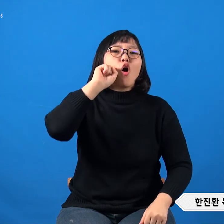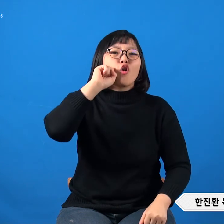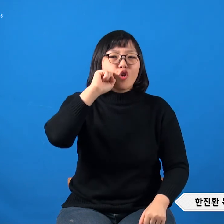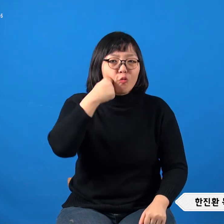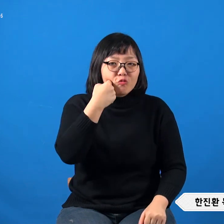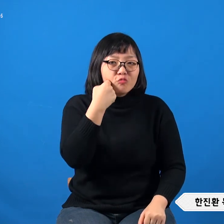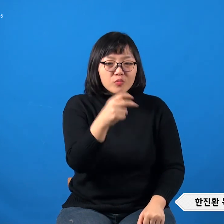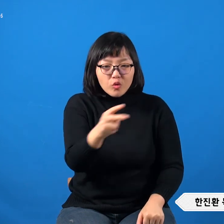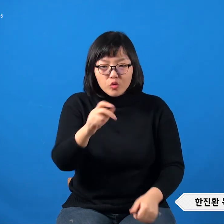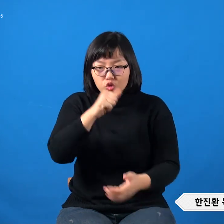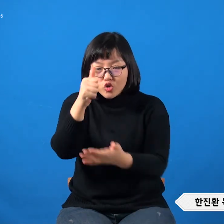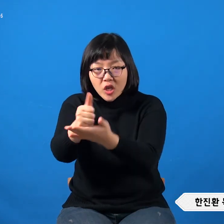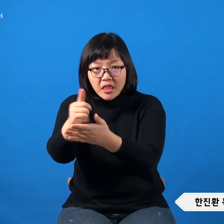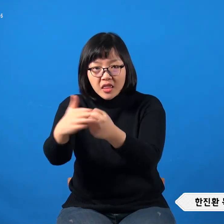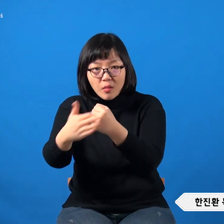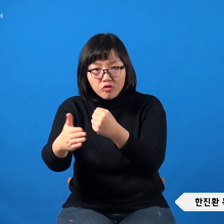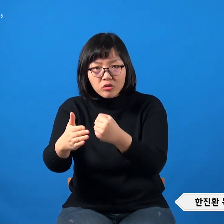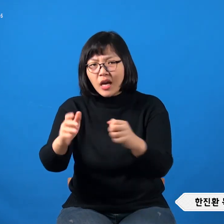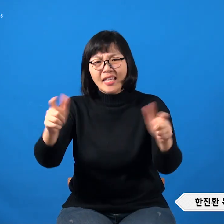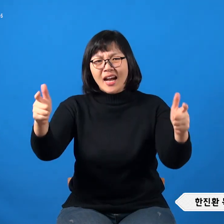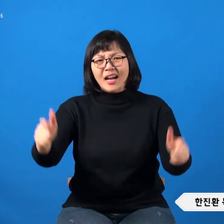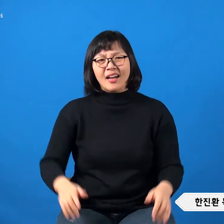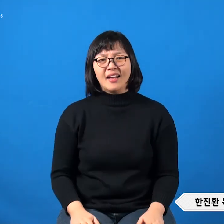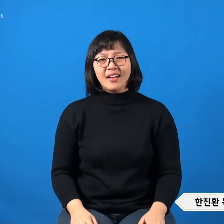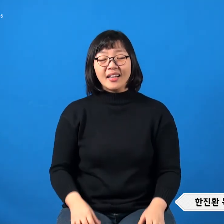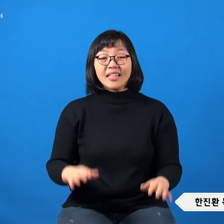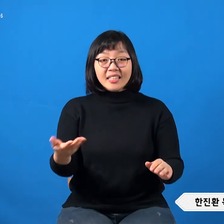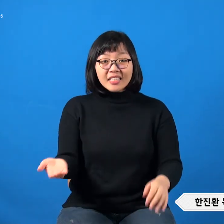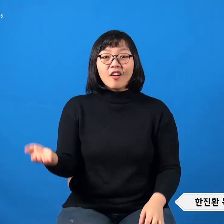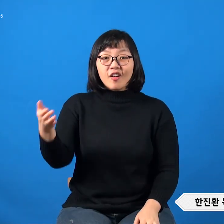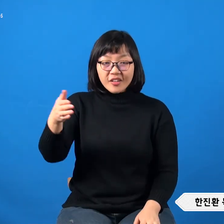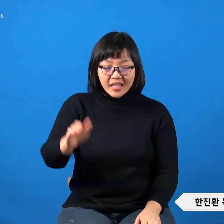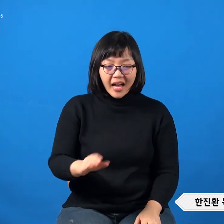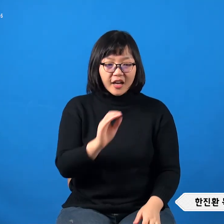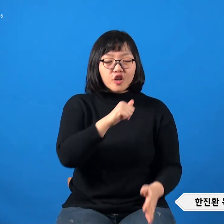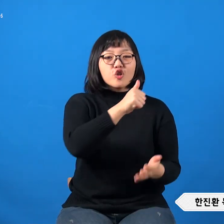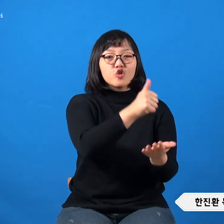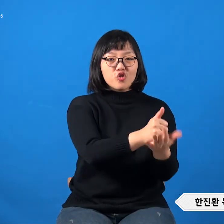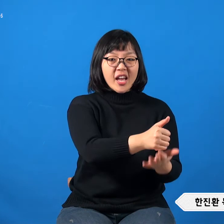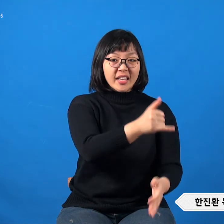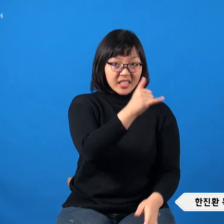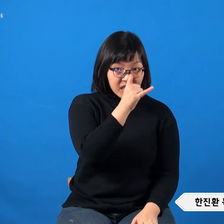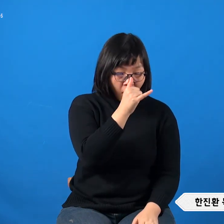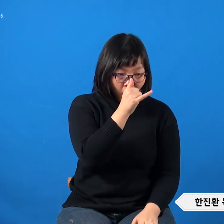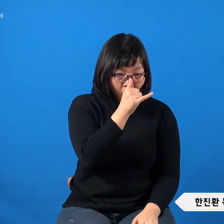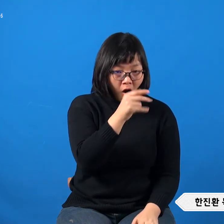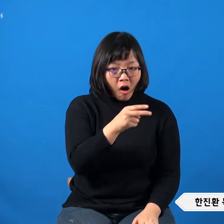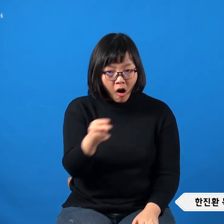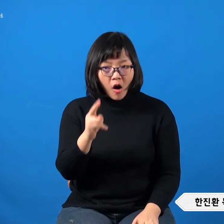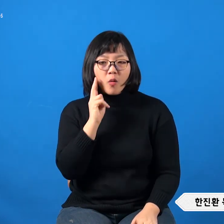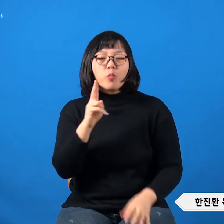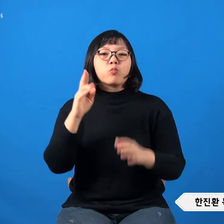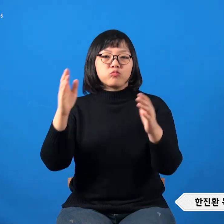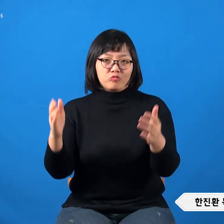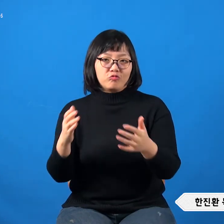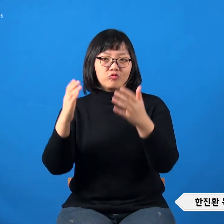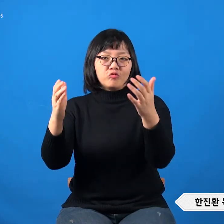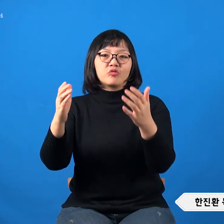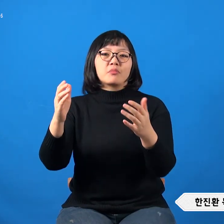생기는 것은 아니지만은, 그러나 죄를 지으면 폭풍이 일어난다는 것도 사실입니다.